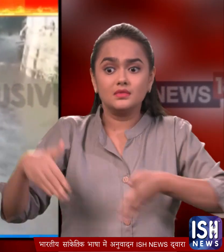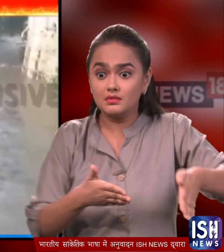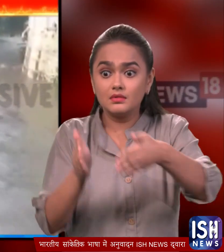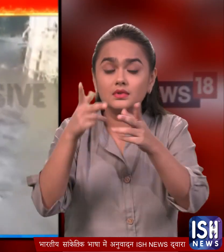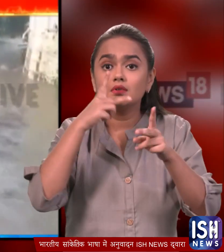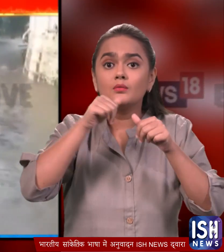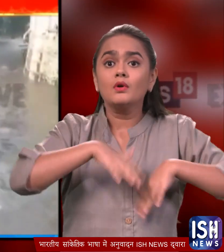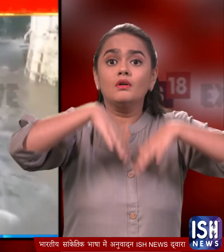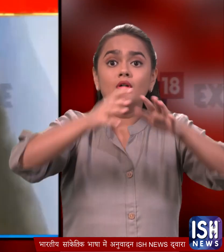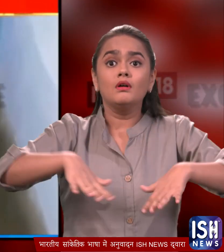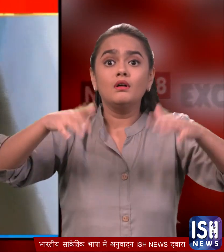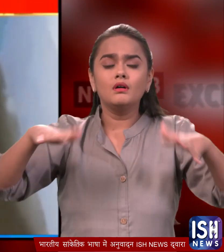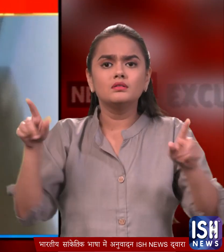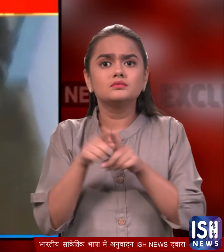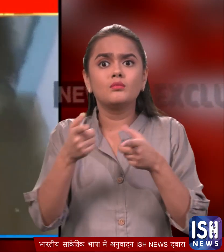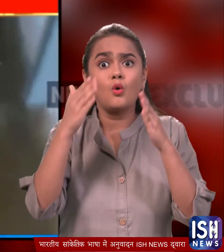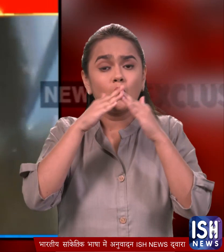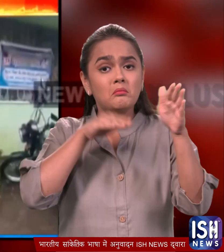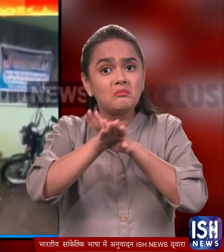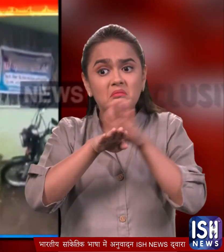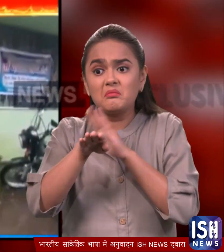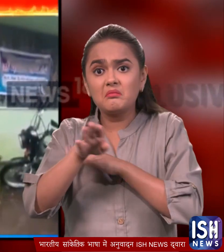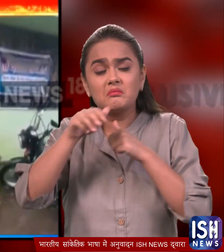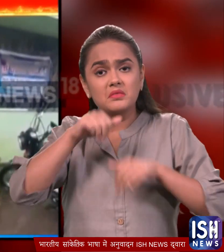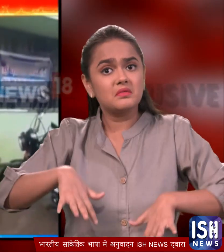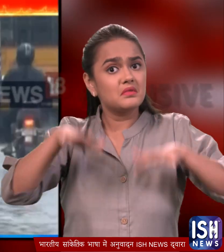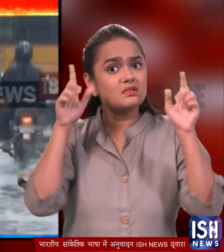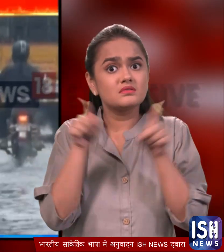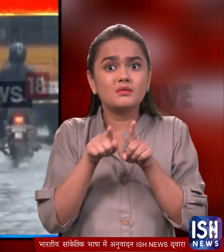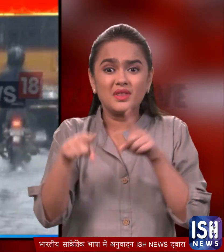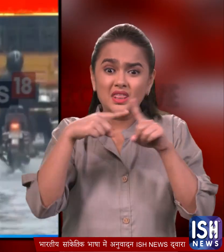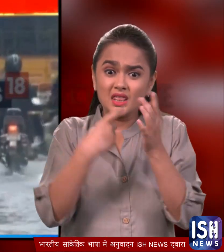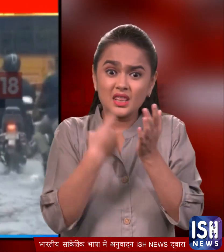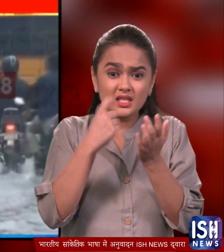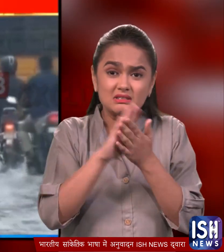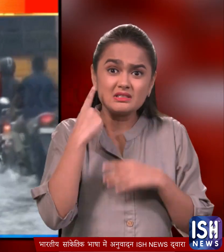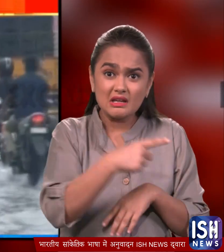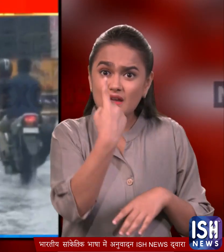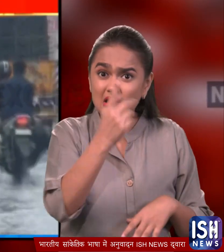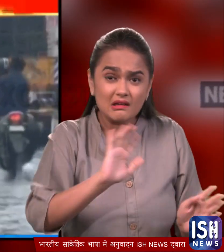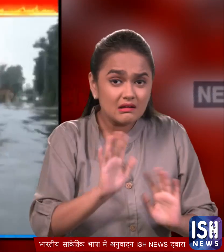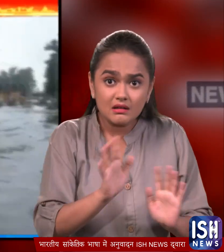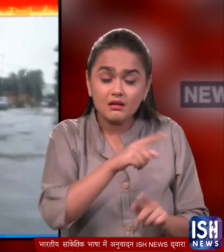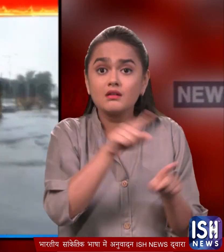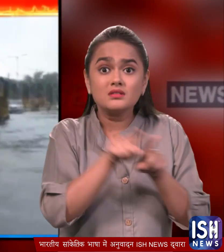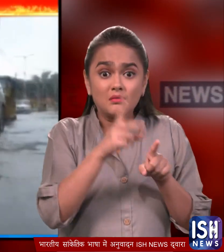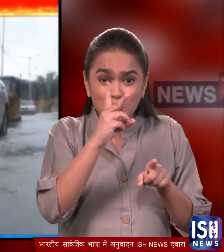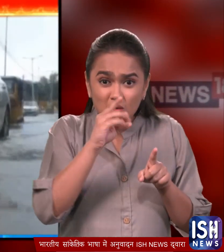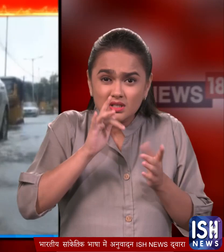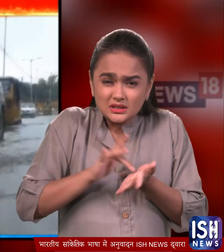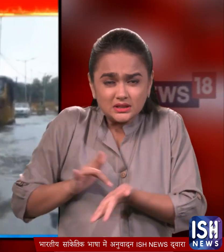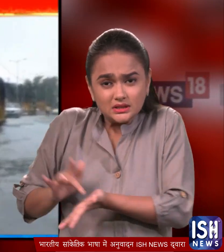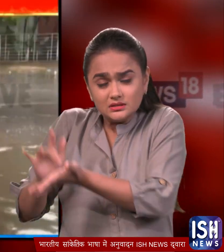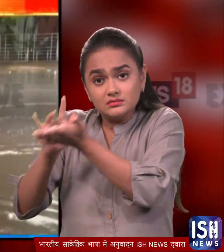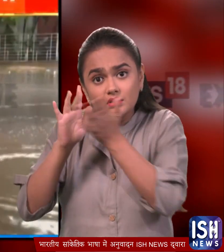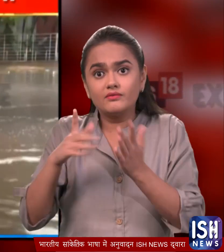की सड़कों पर ही नदियां बह रही हैं। लोगों के घरों पर भी लहरों का कब्जा हो चुका है। अकेला त्रिची नहीं बल्कि बारिश की मार 20 से ज्यादा जिले